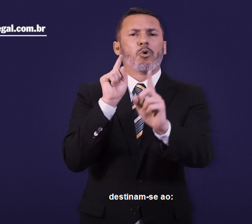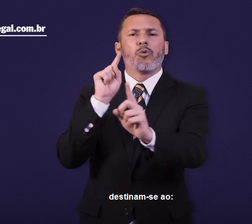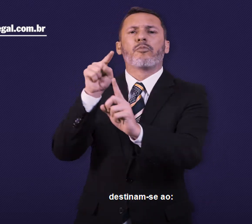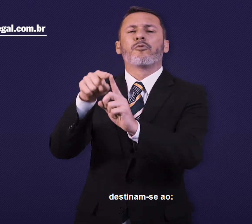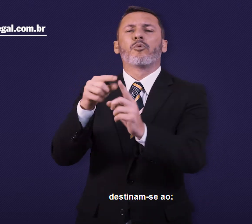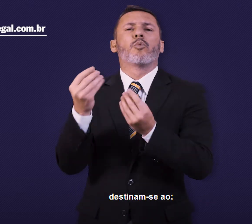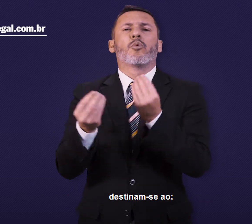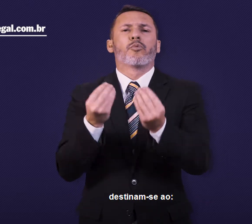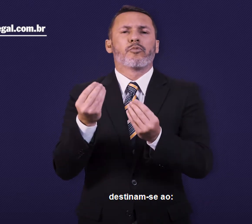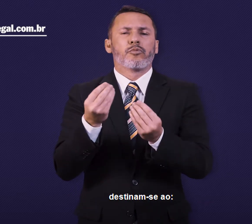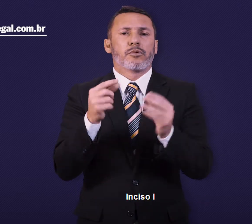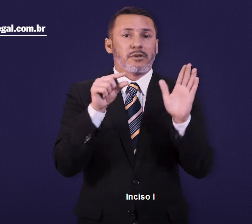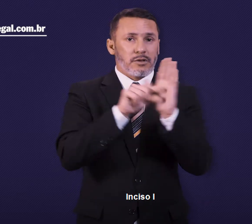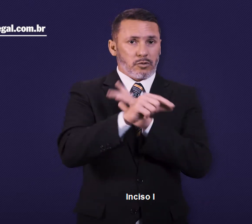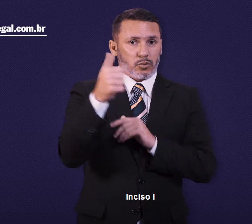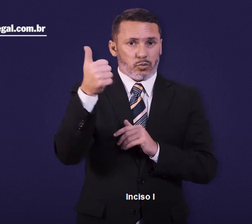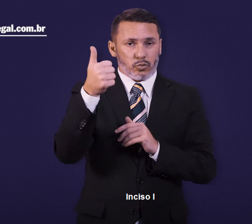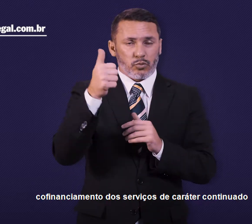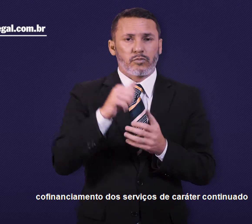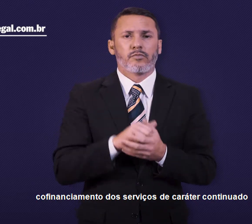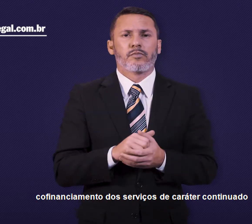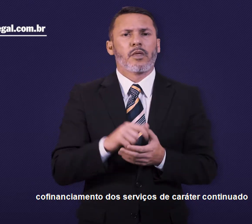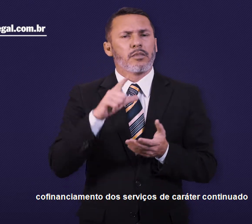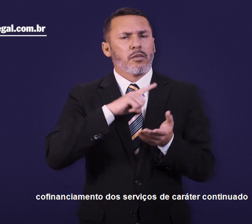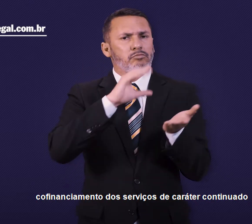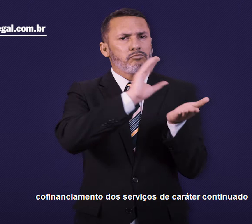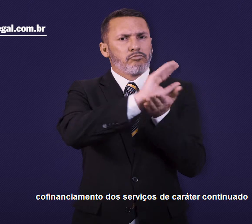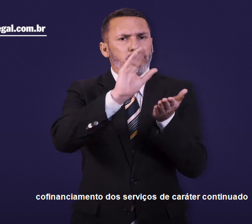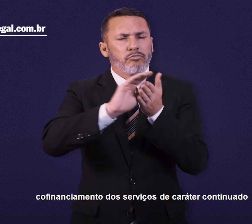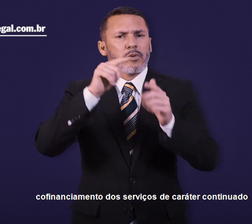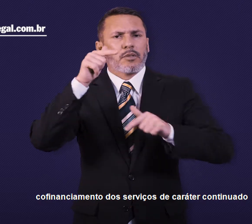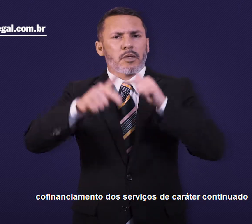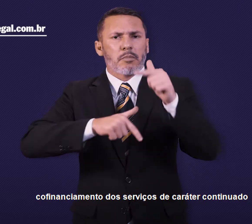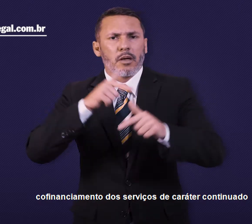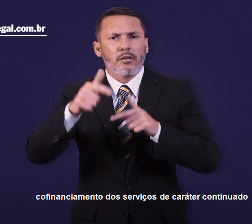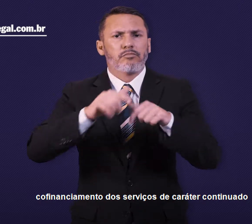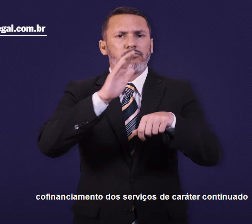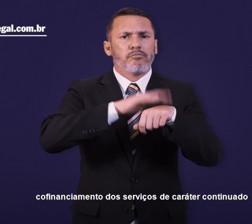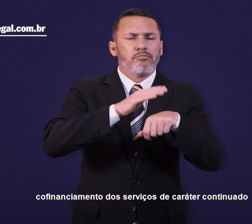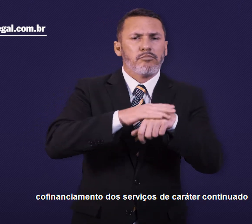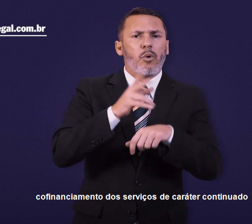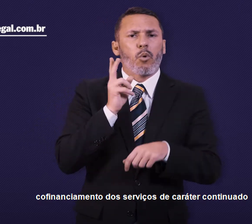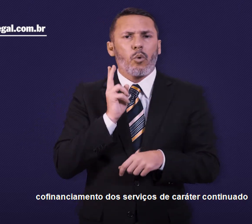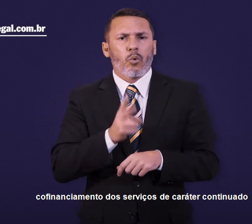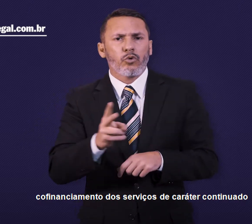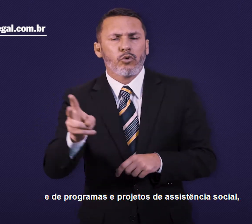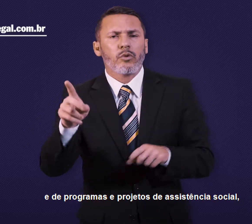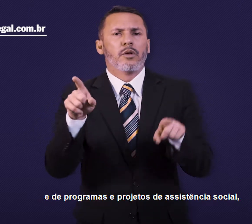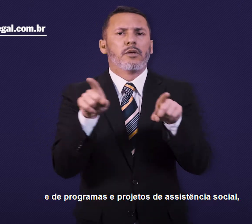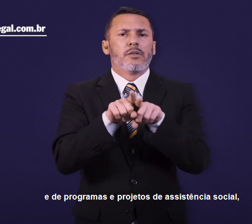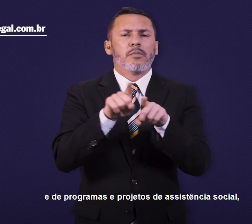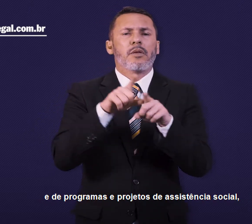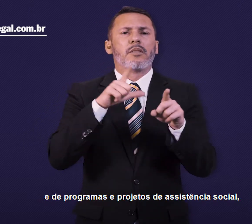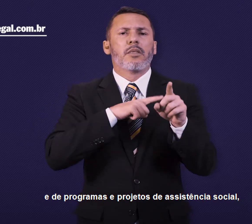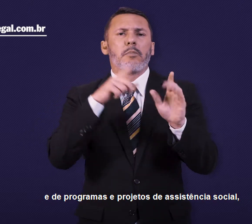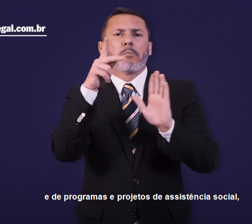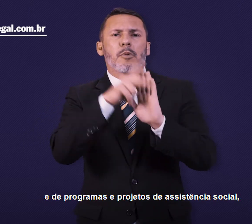ao: Inciso 1. Cofinanciamento dos serviços de caráter continuado e de programas e projetos